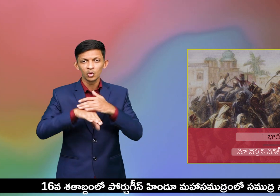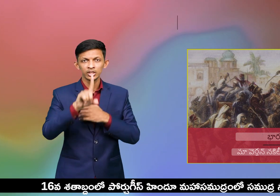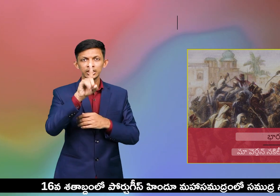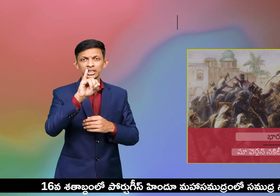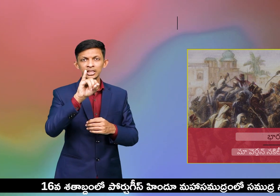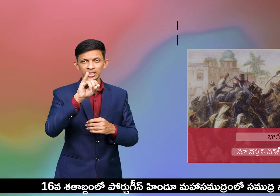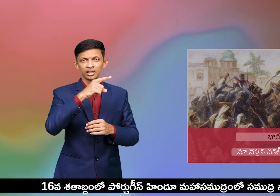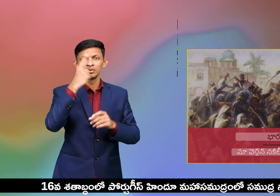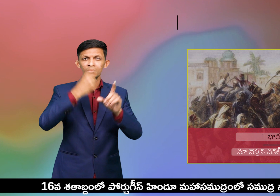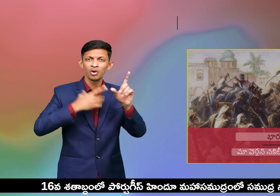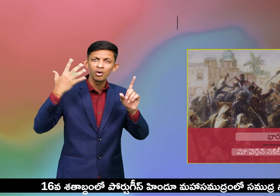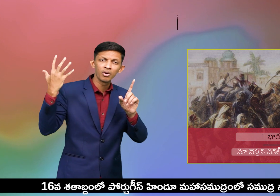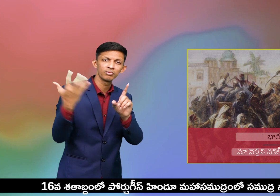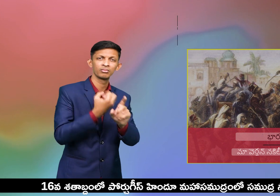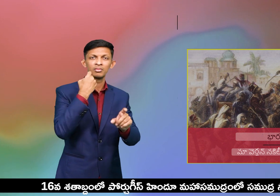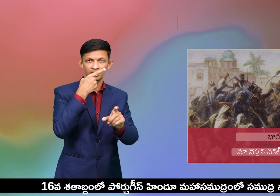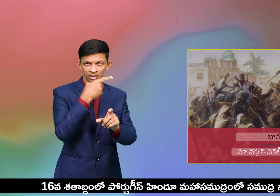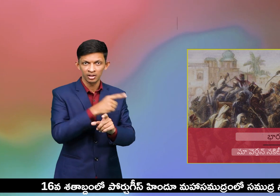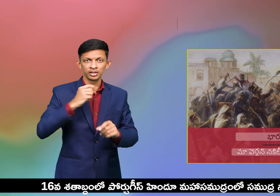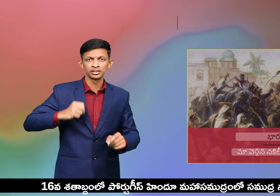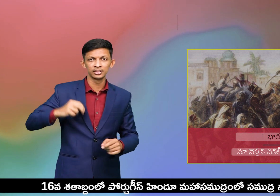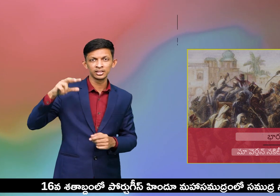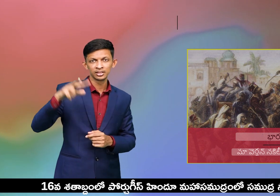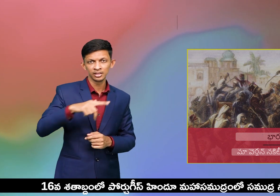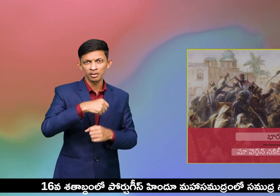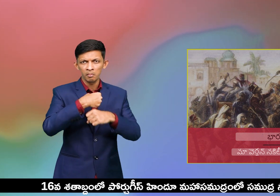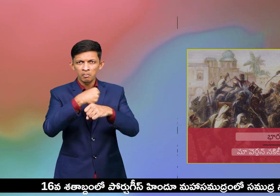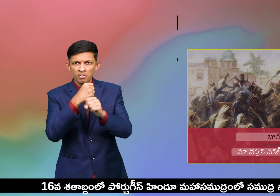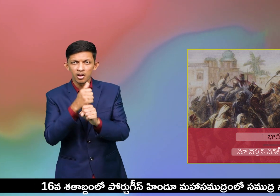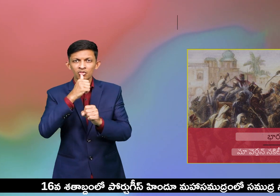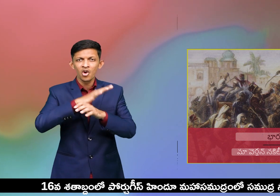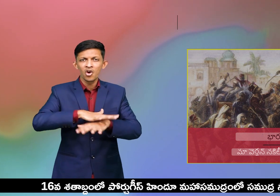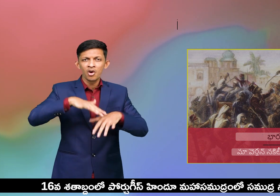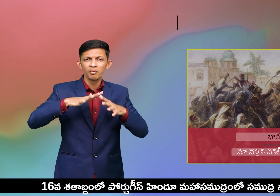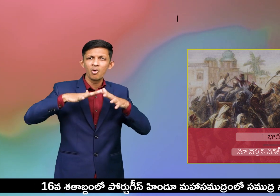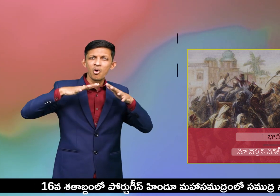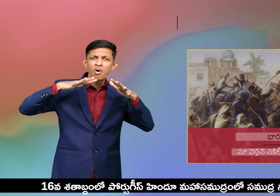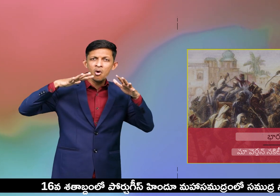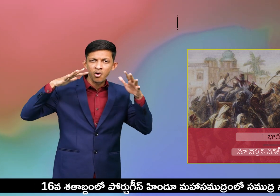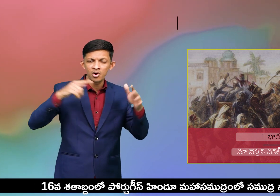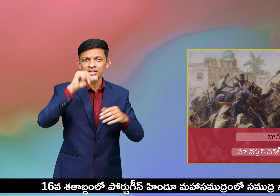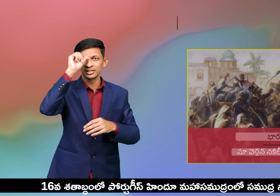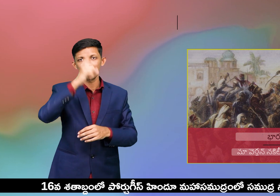16వ శతాబ్దంలో పోర్చుగీస్ హిందూ మహాసముద్రంలో సముద్ర సామ్రాజ్యాన్ని సృష్టించారు.